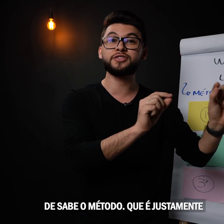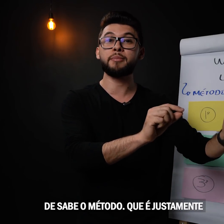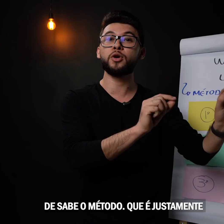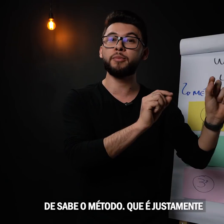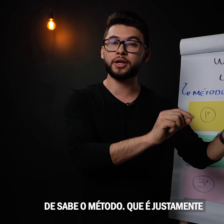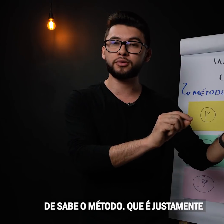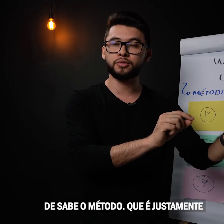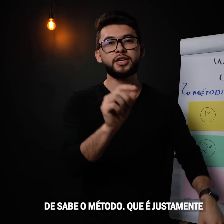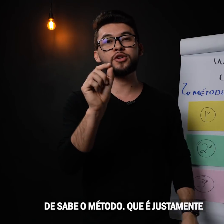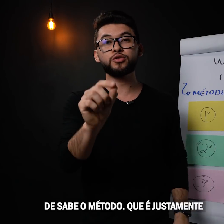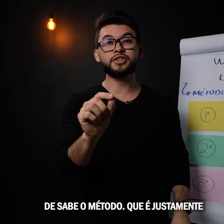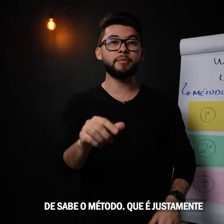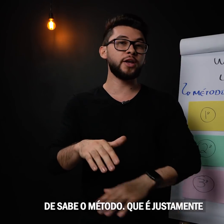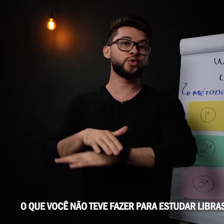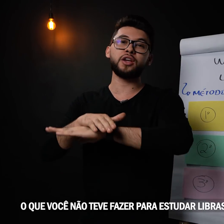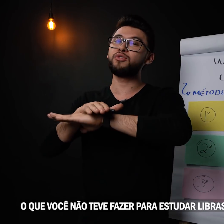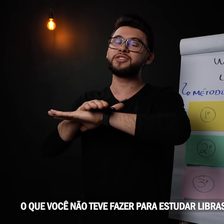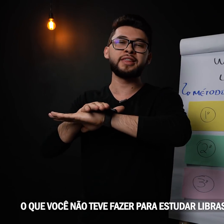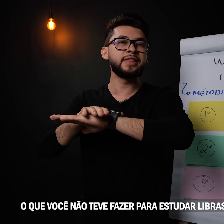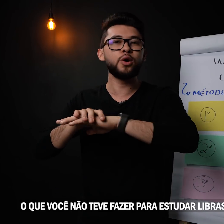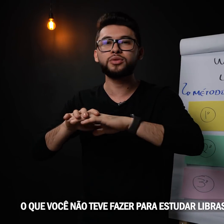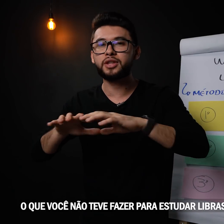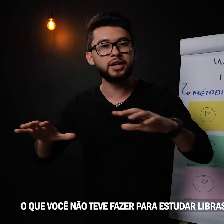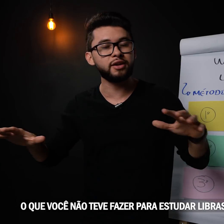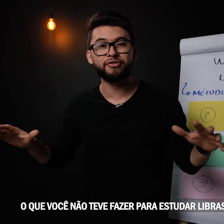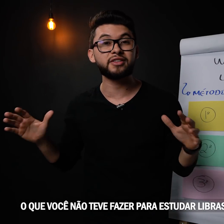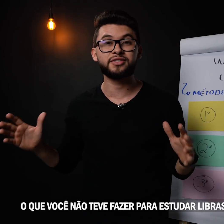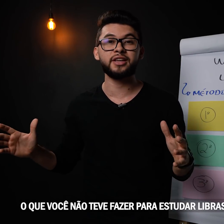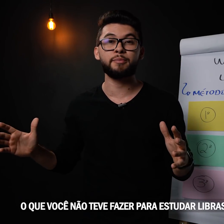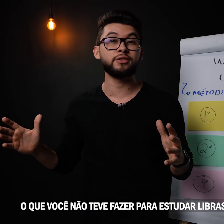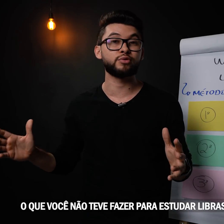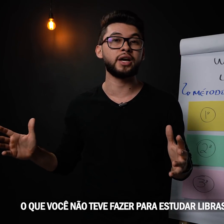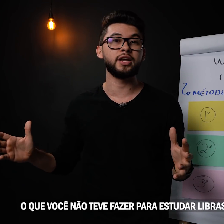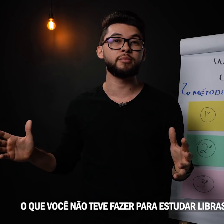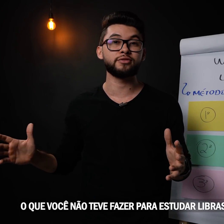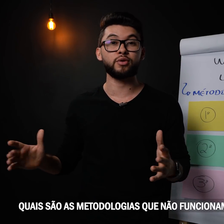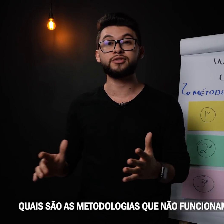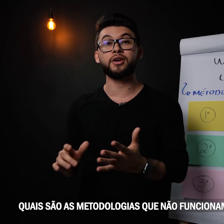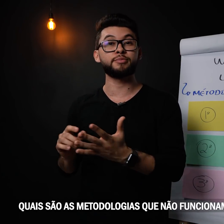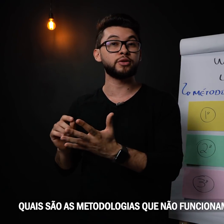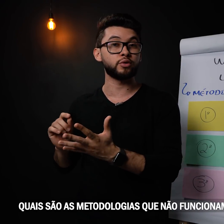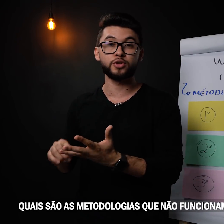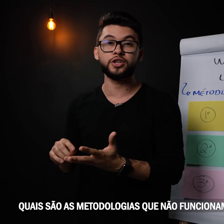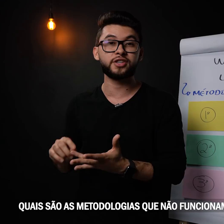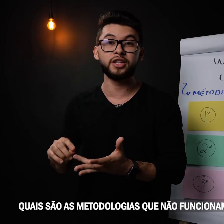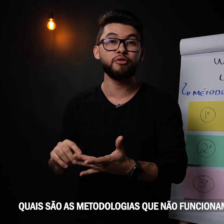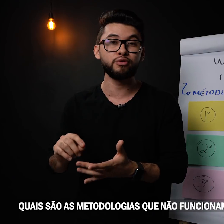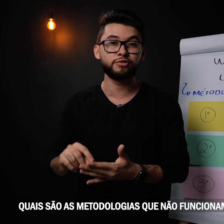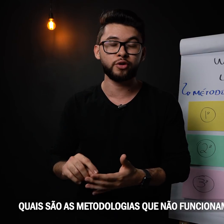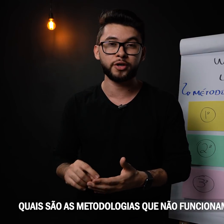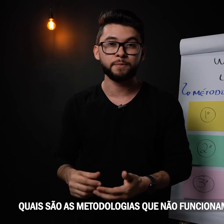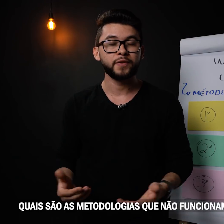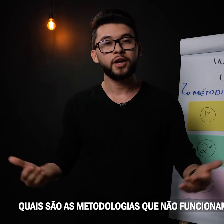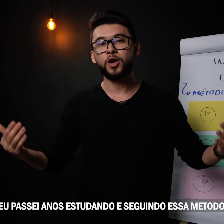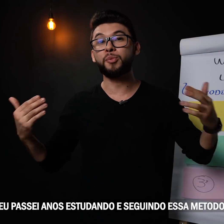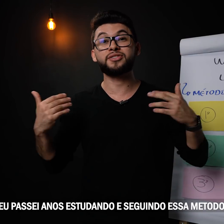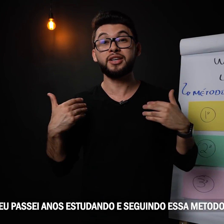saber o método, que é justamente o que você não tem que fazer para estudar Libras, quais são as metodologias que não funcionam. Eu passei